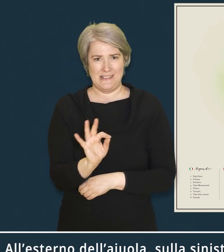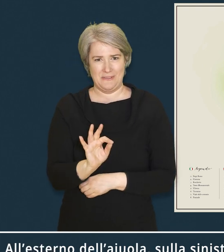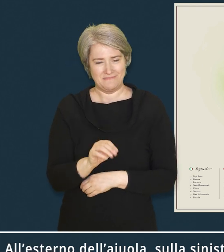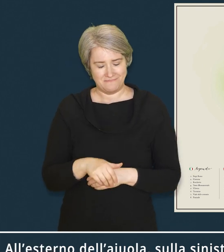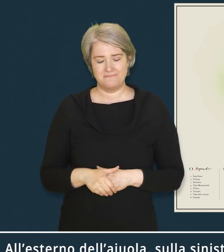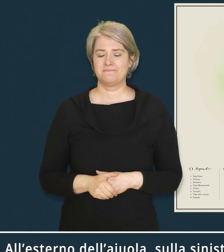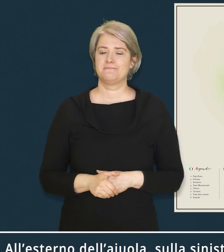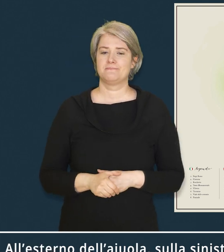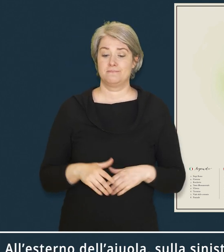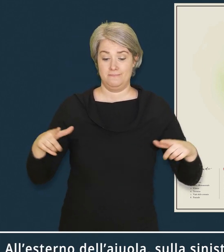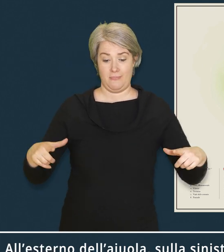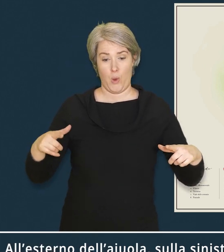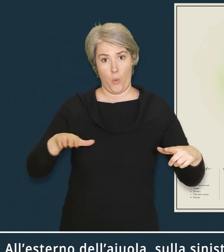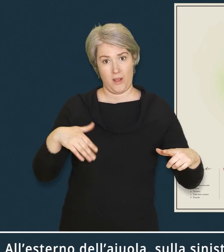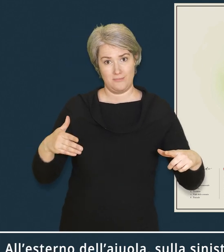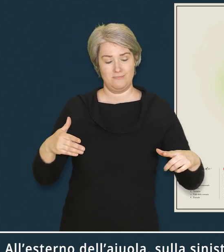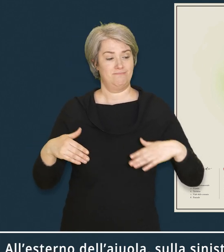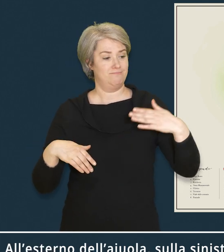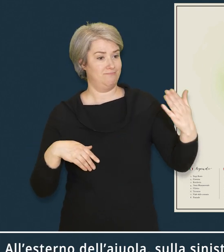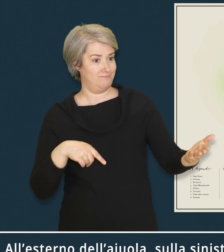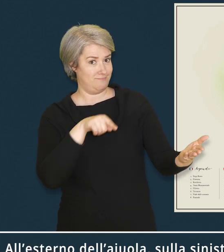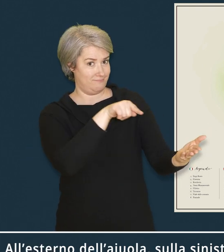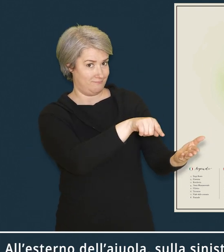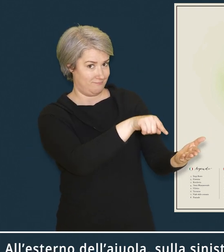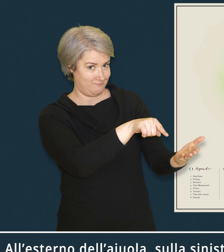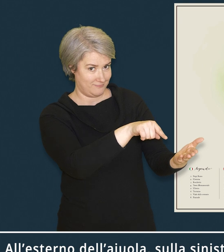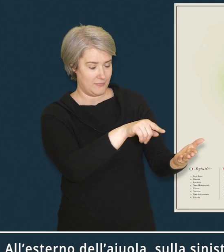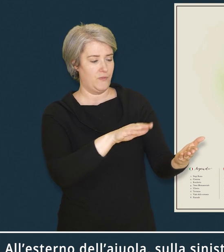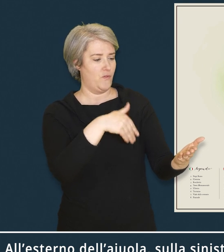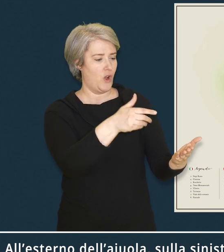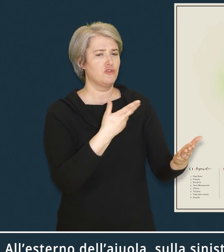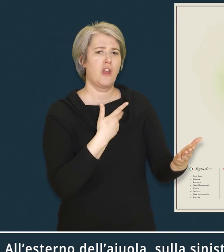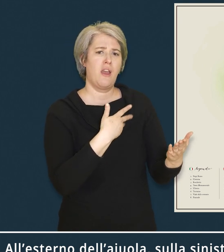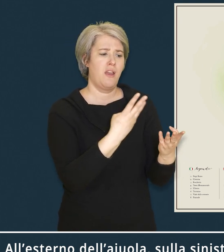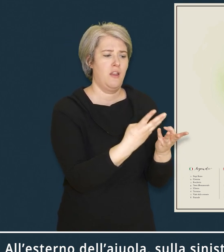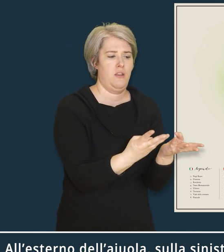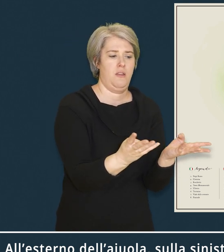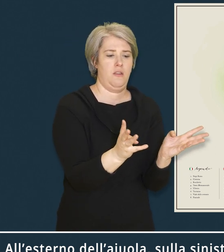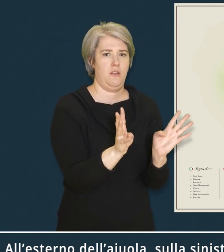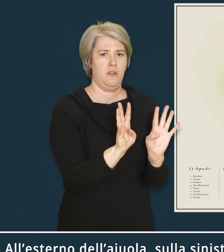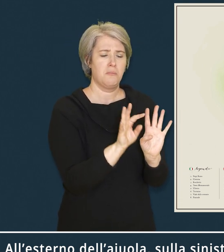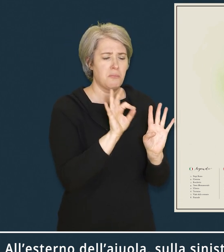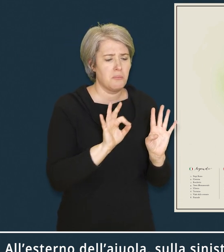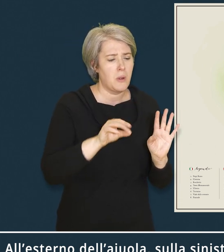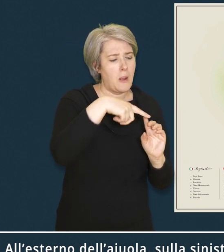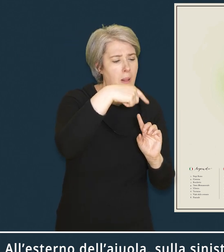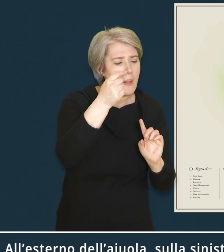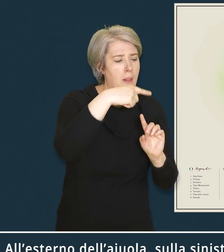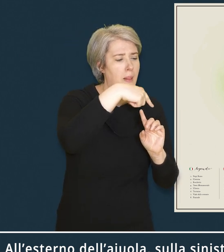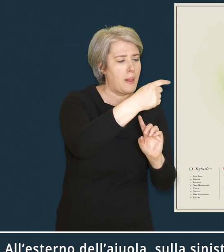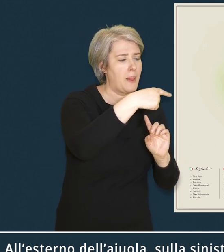All'esterno dell'aiuola, sulla sinistra, disposte a corona, ci sono alcune piante di